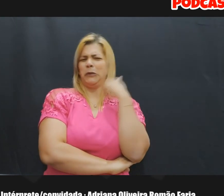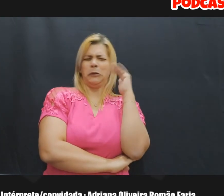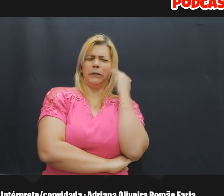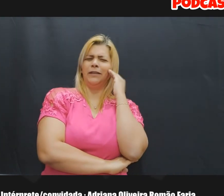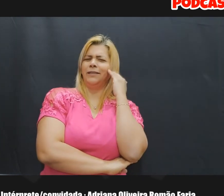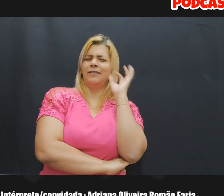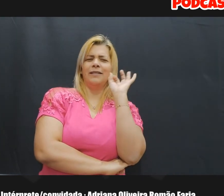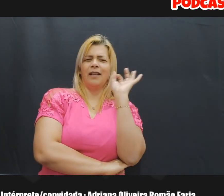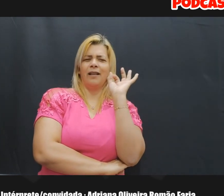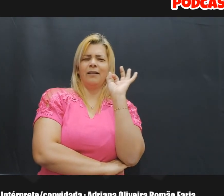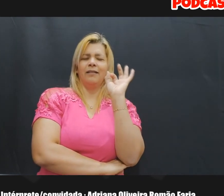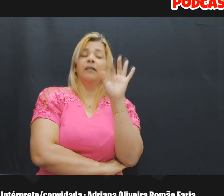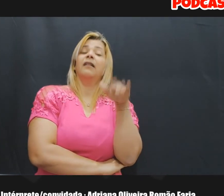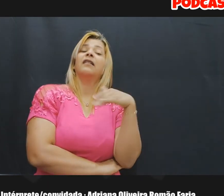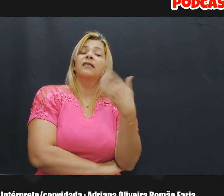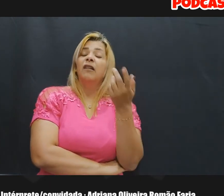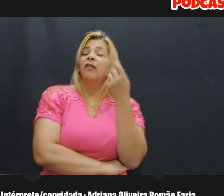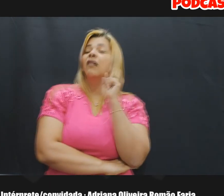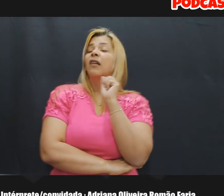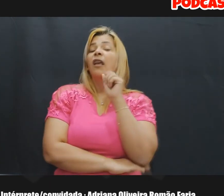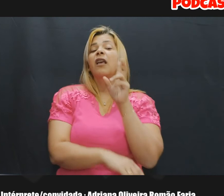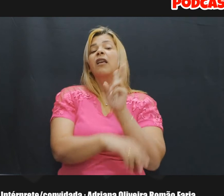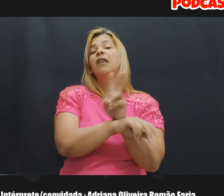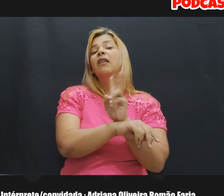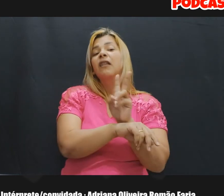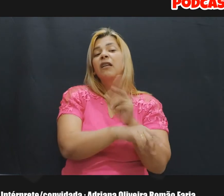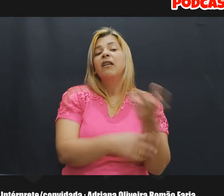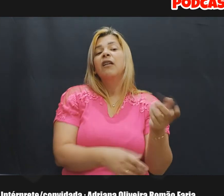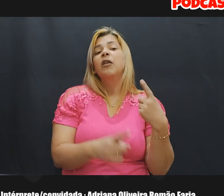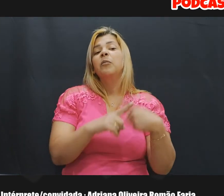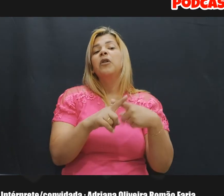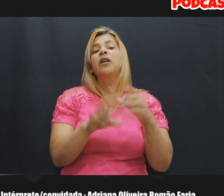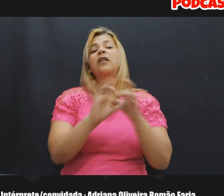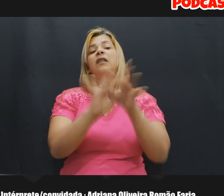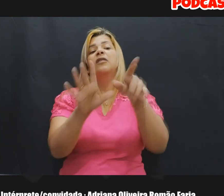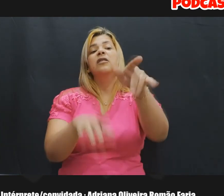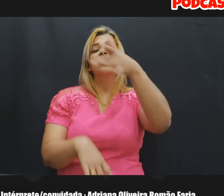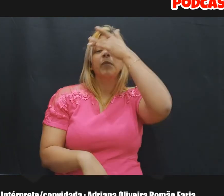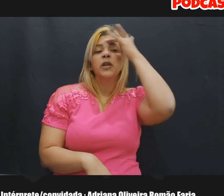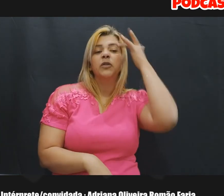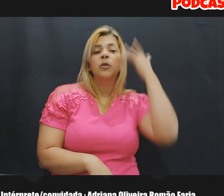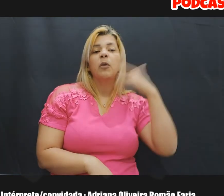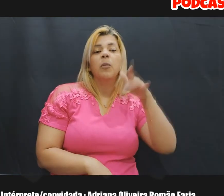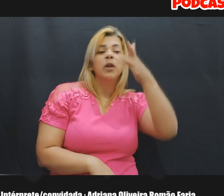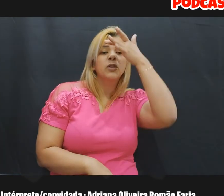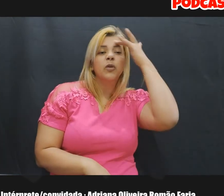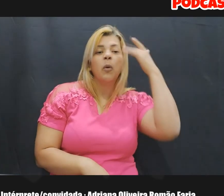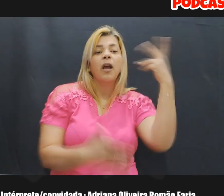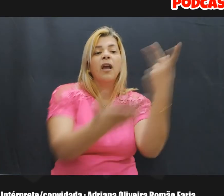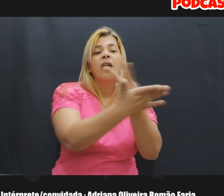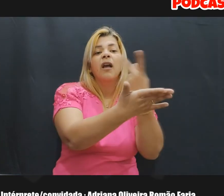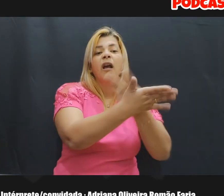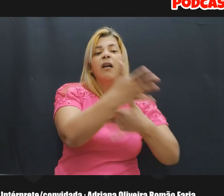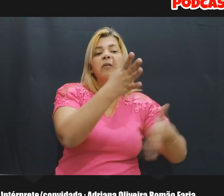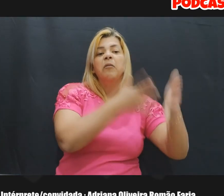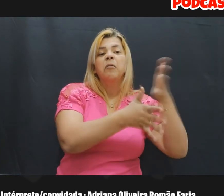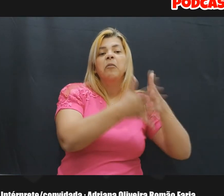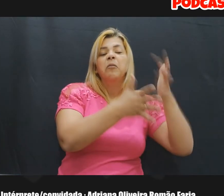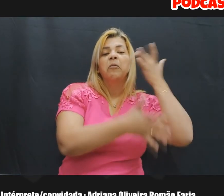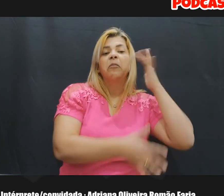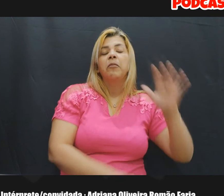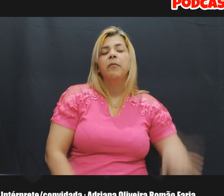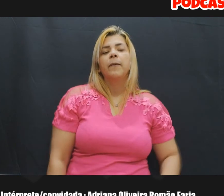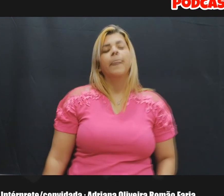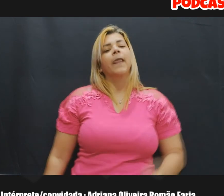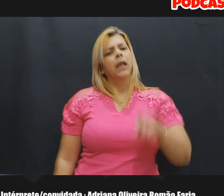falando, cadê a fiscalização? Por que deixou essa pessoa fazer isso? Inclusive, eu não sei se você